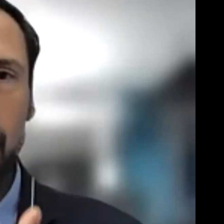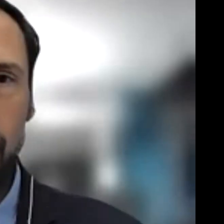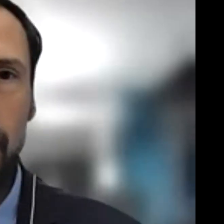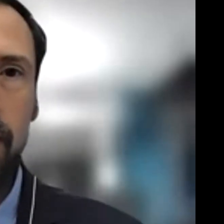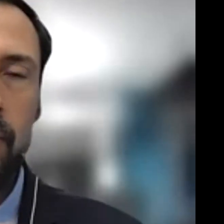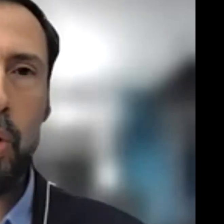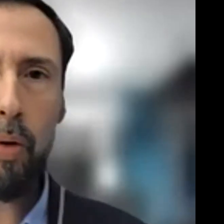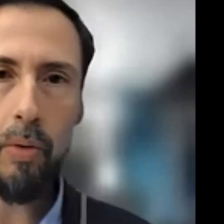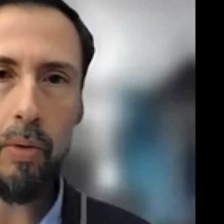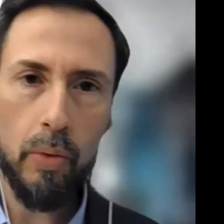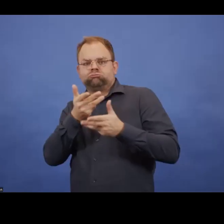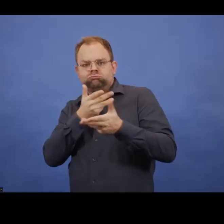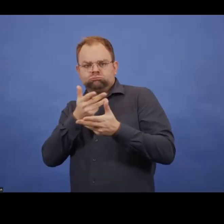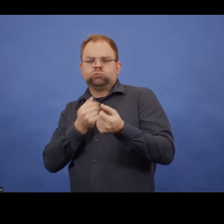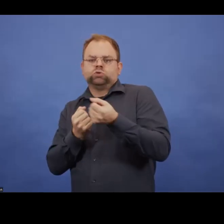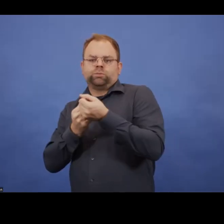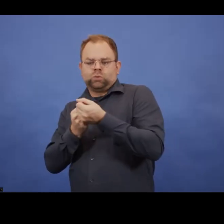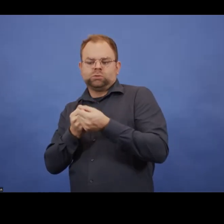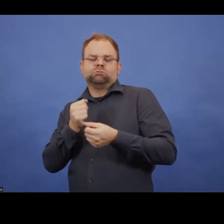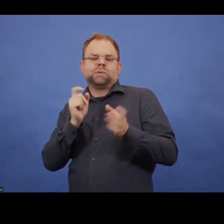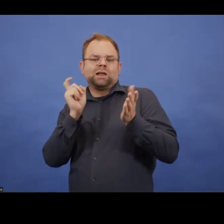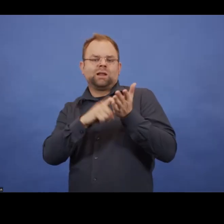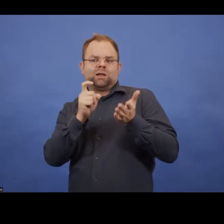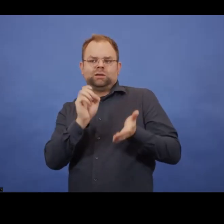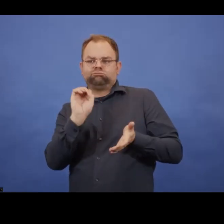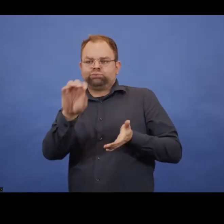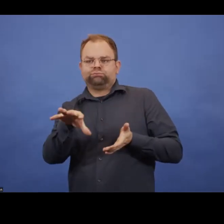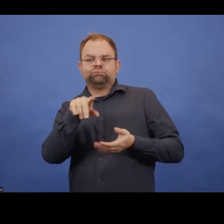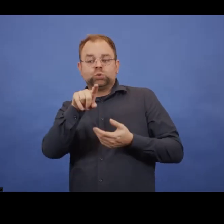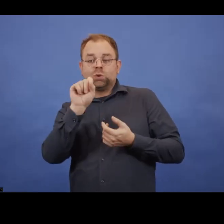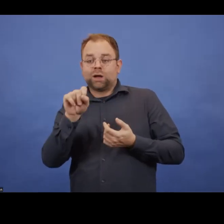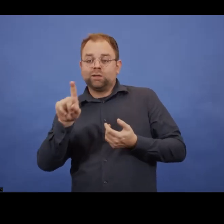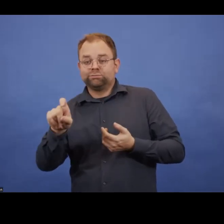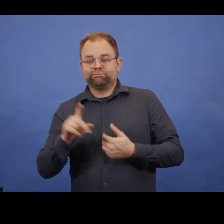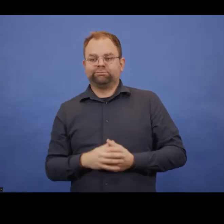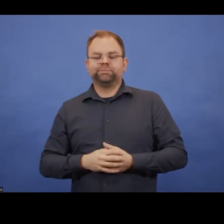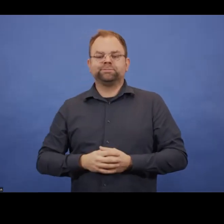Y por favor, necesiten usar ese contenido, ese material.